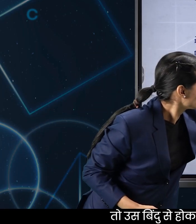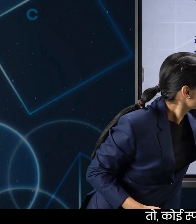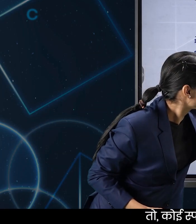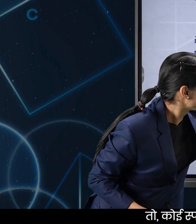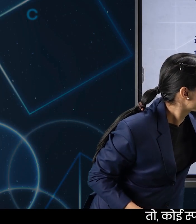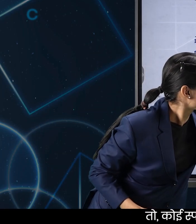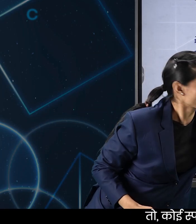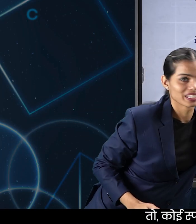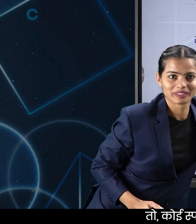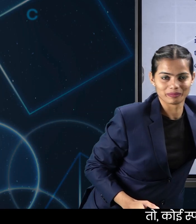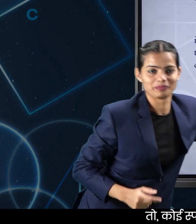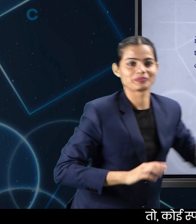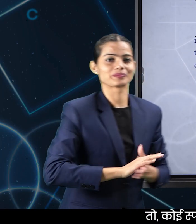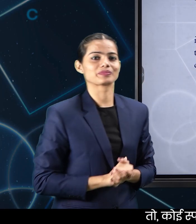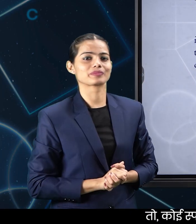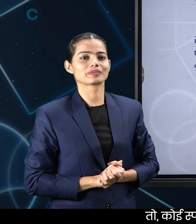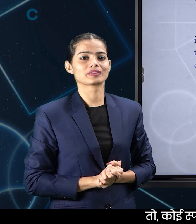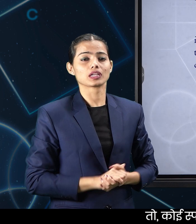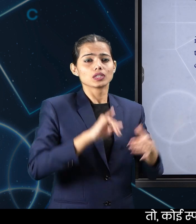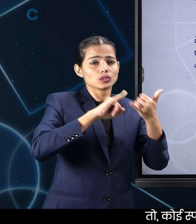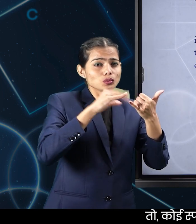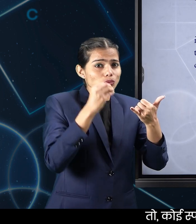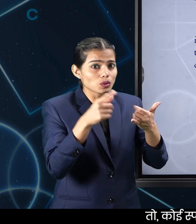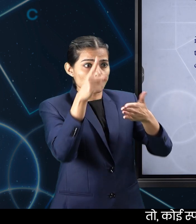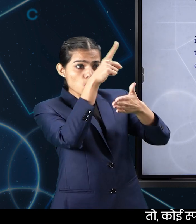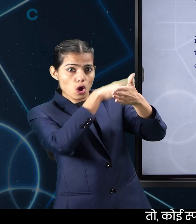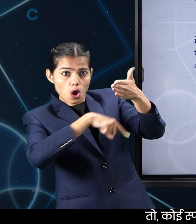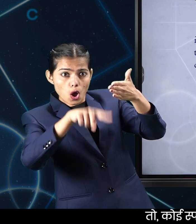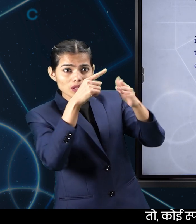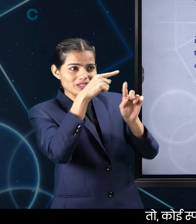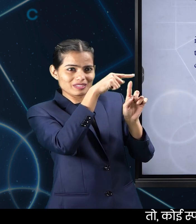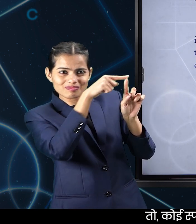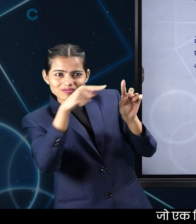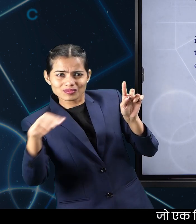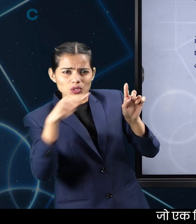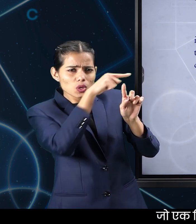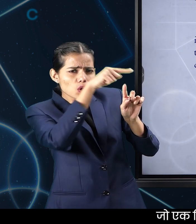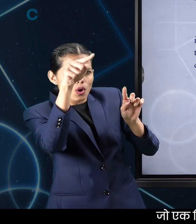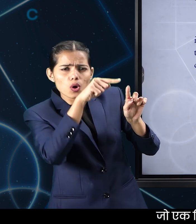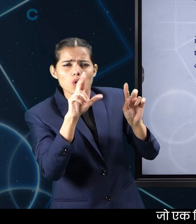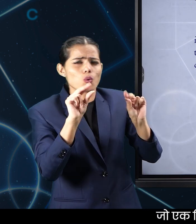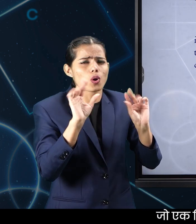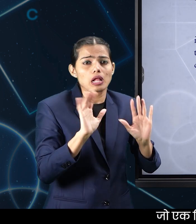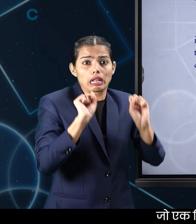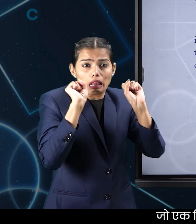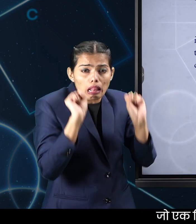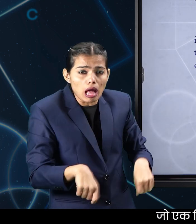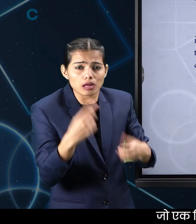तो कोई स्पर्शिका एक वृत्त के लिए खींची जा सकता है जो एक बिंदु से गुजरती है